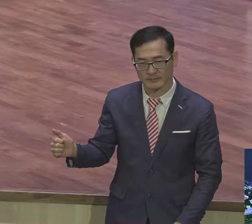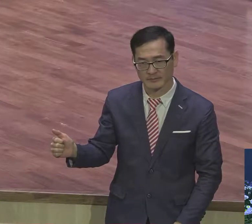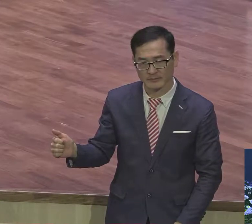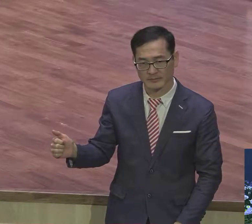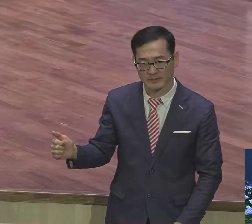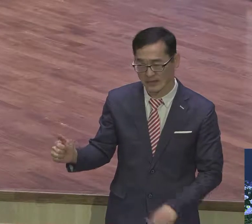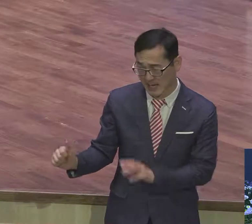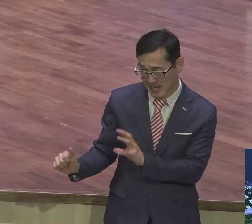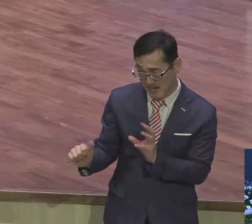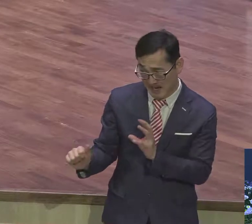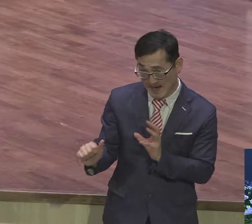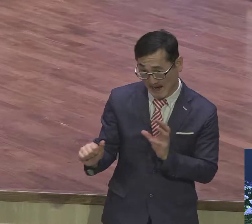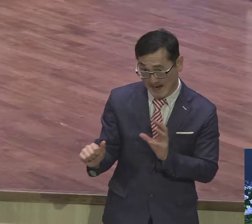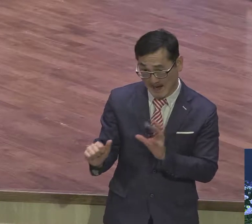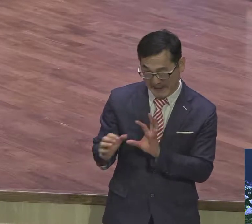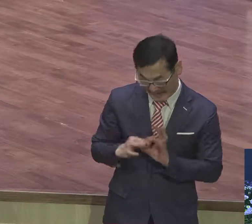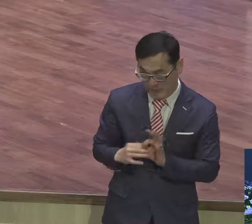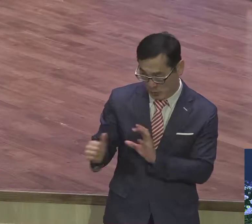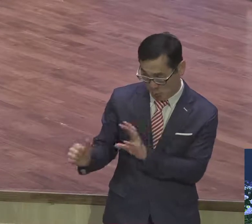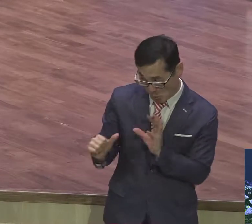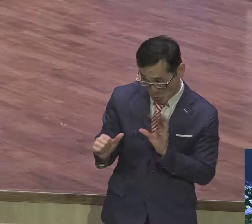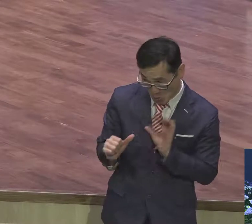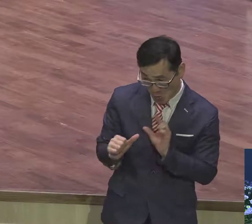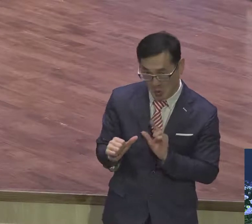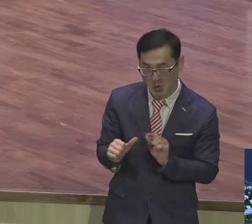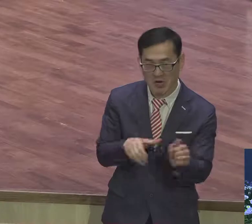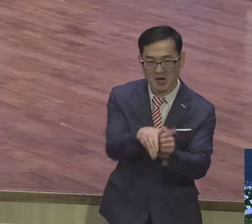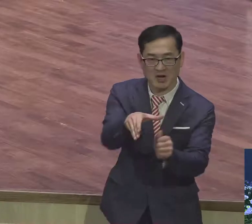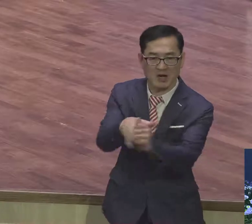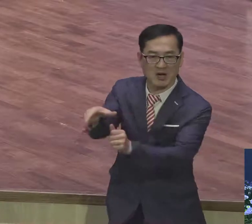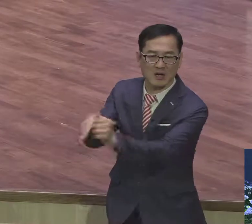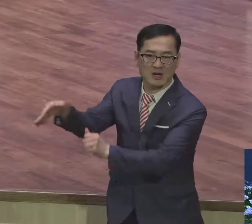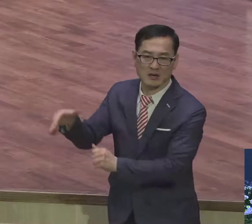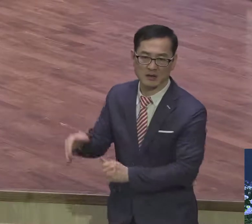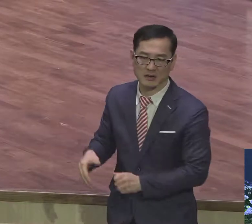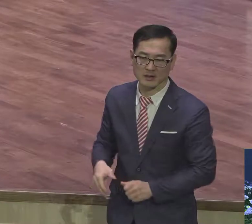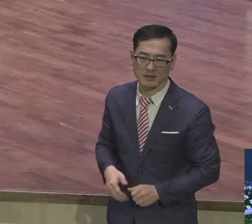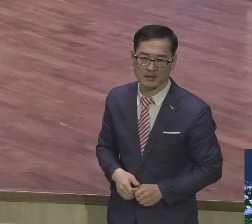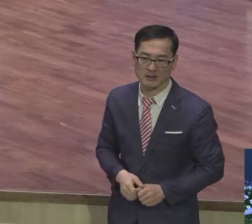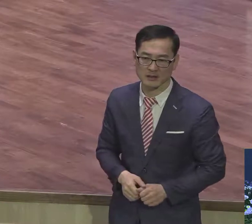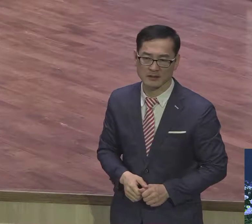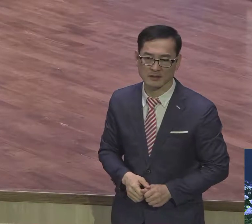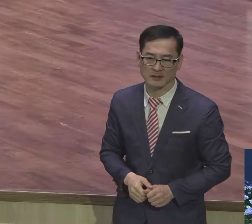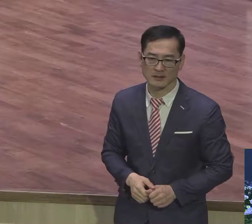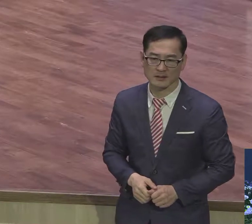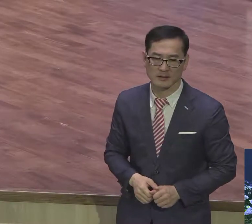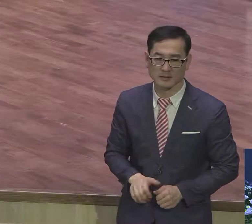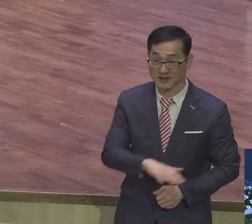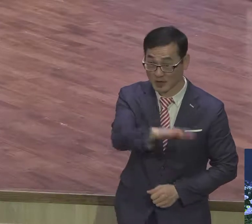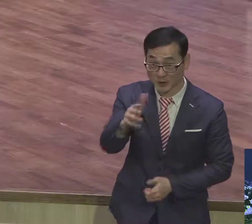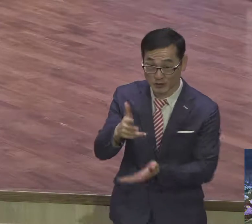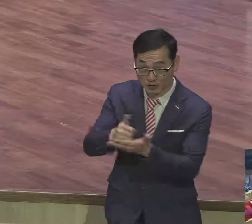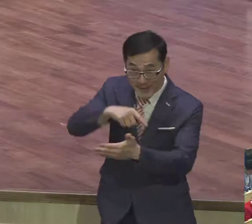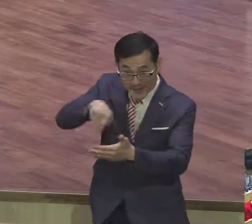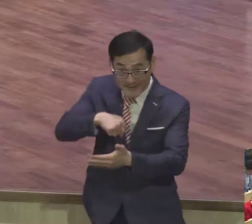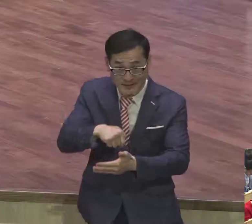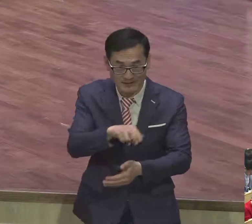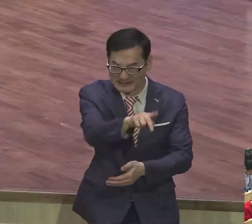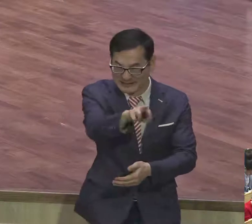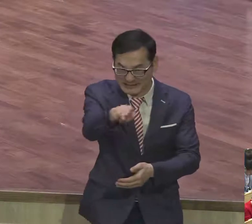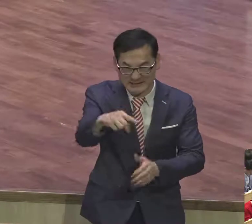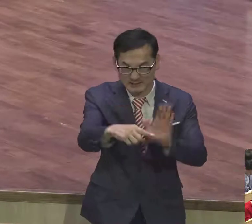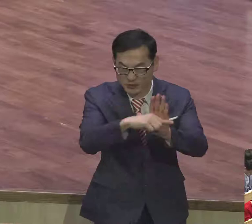이용을 해요 오늘부터 여러분 주 안에서 부정적인 말 하지 마시기 바랍니다